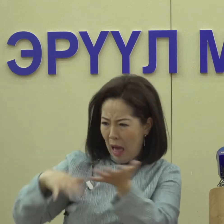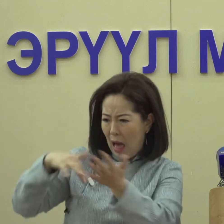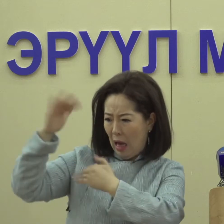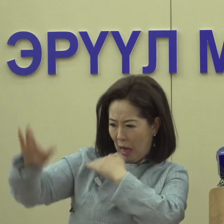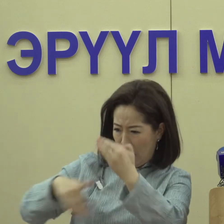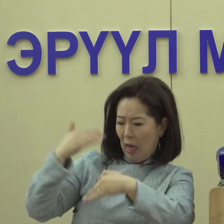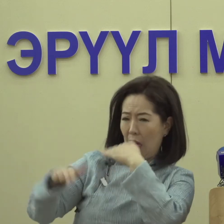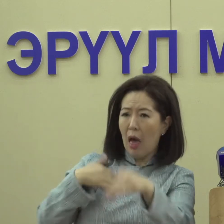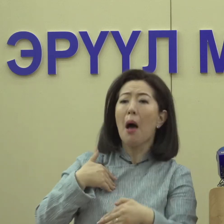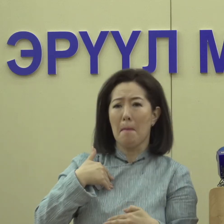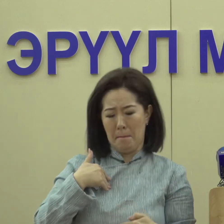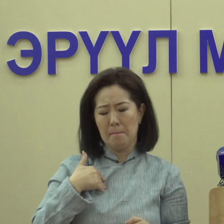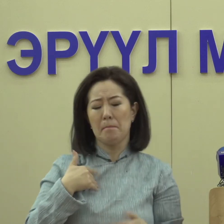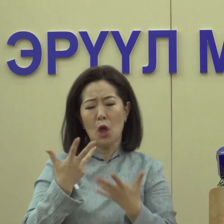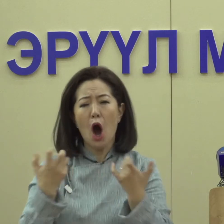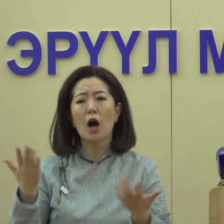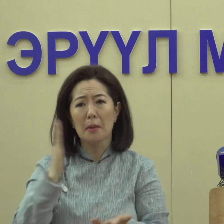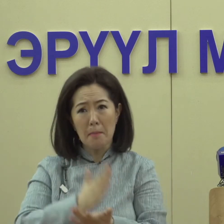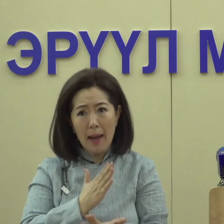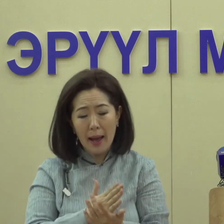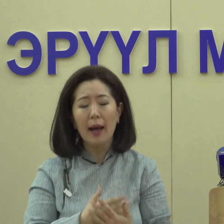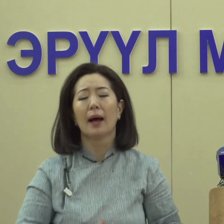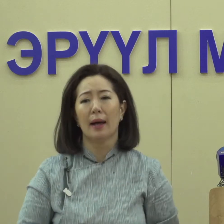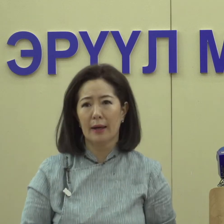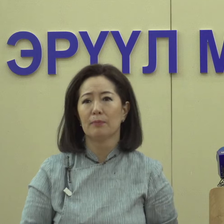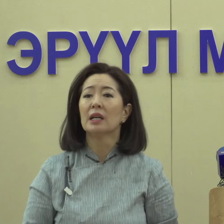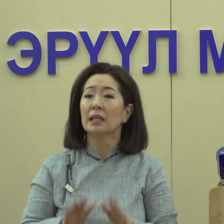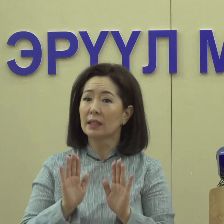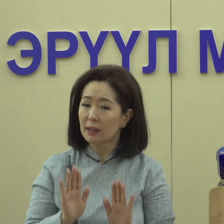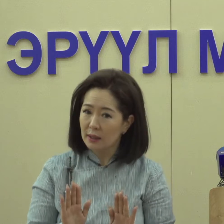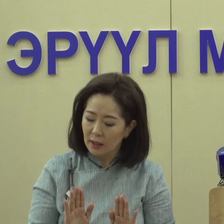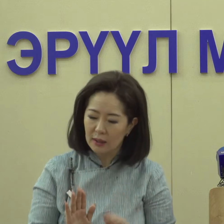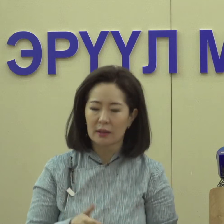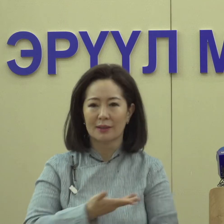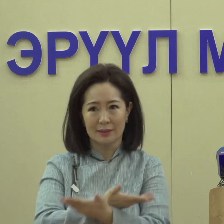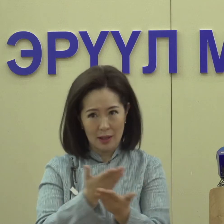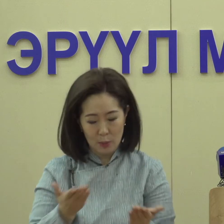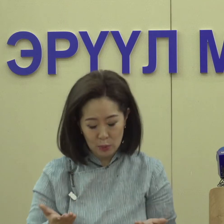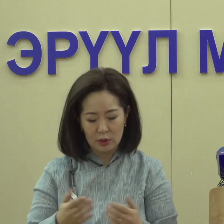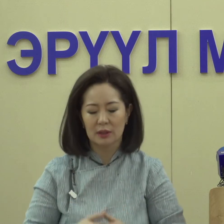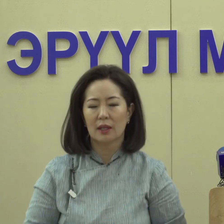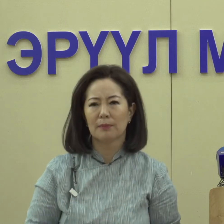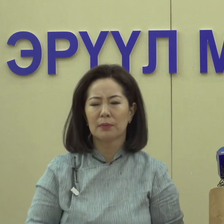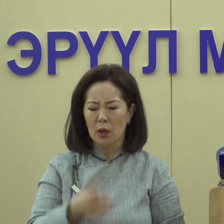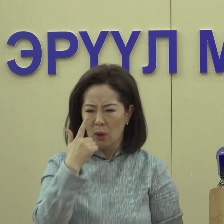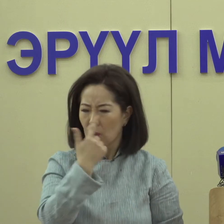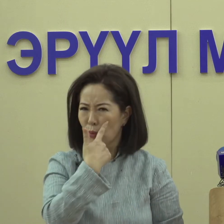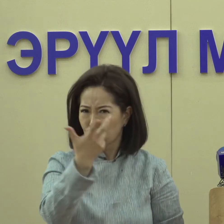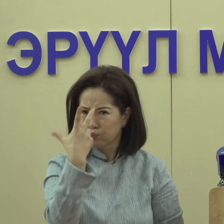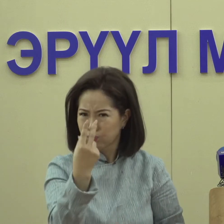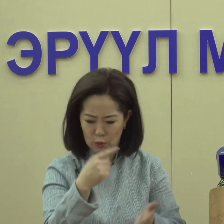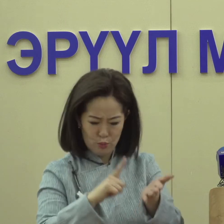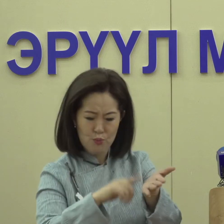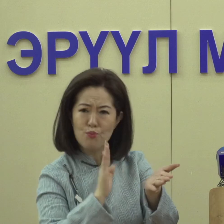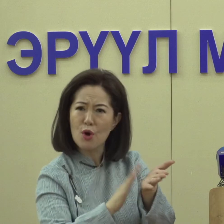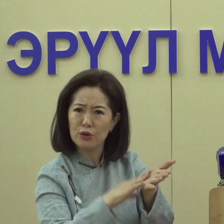яам консулын газруудад бас маш олноор гаргаж байгаа. Тэгэхээр та бүхэнд бас бодит нөхцөл байдлыг